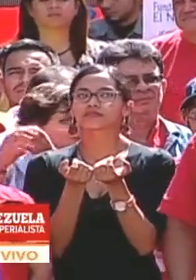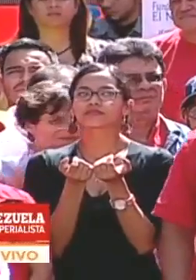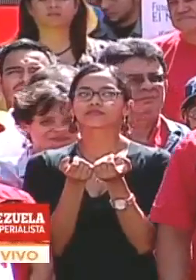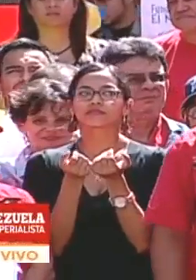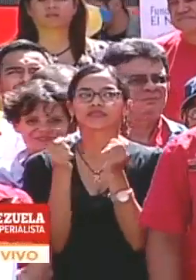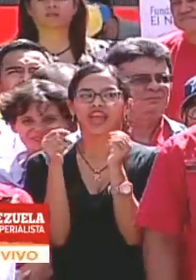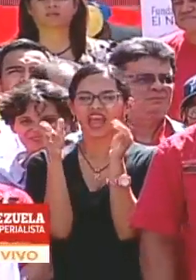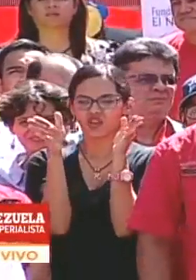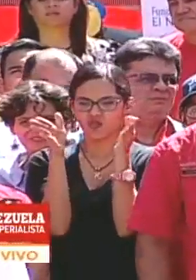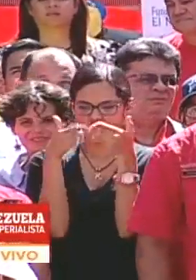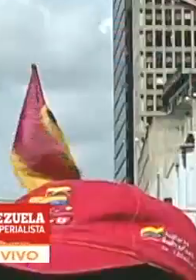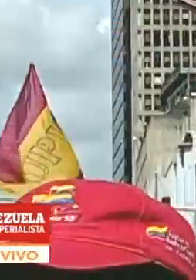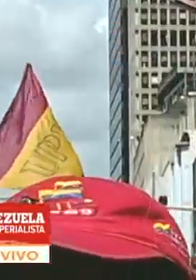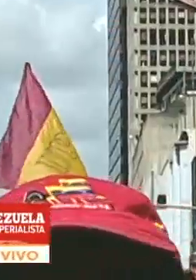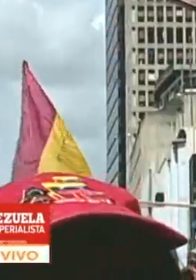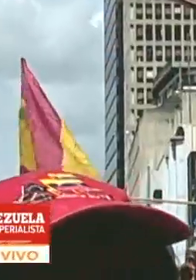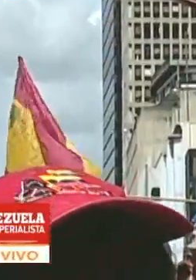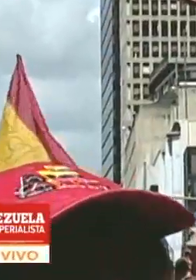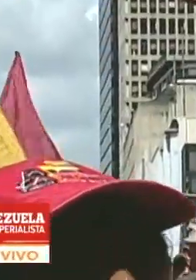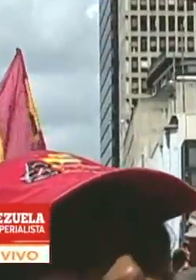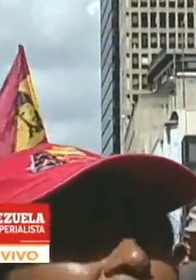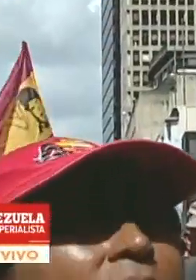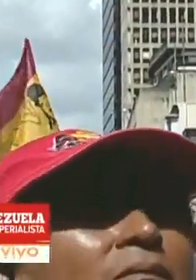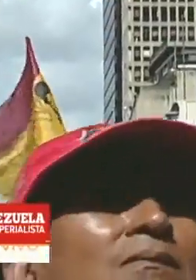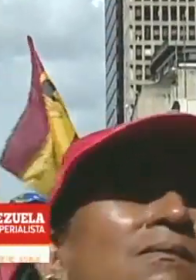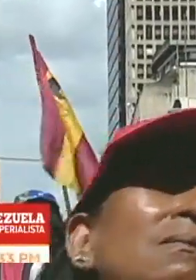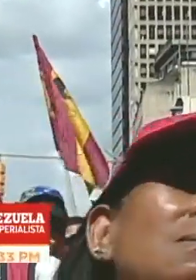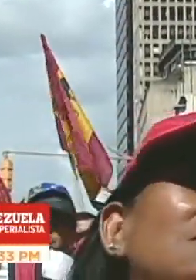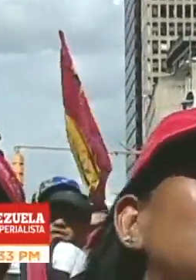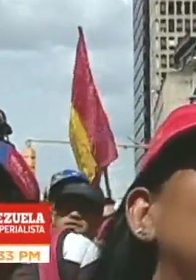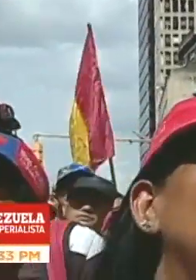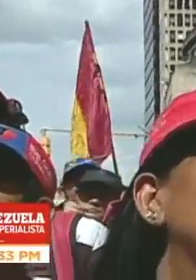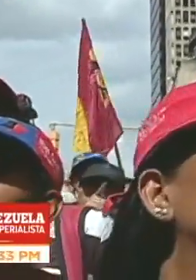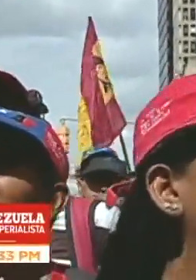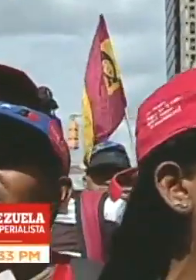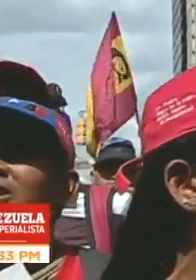en un cuarto encerrado, un grupo de